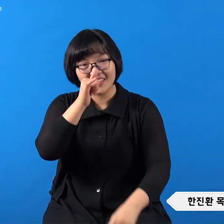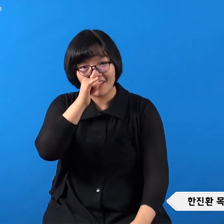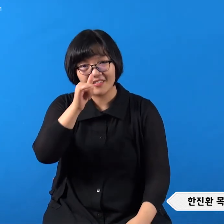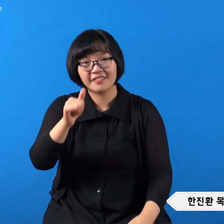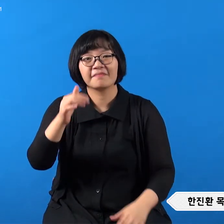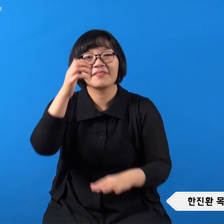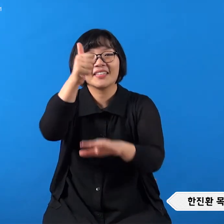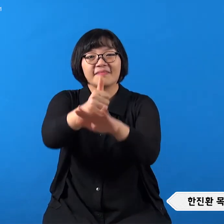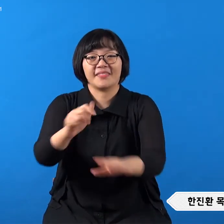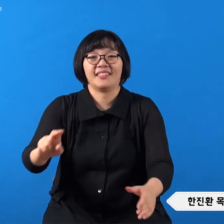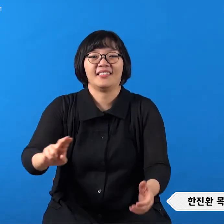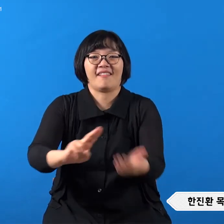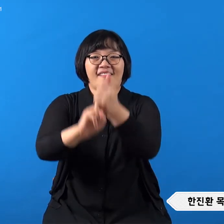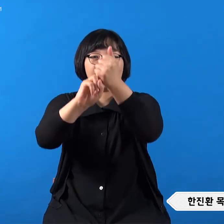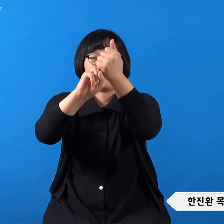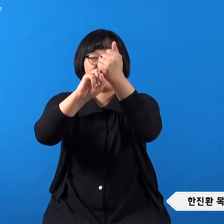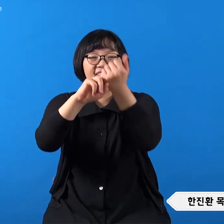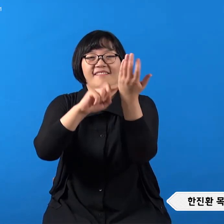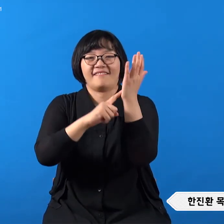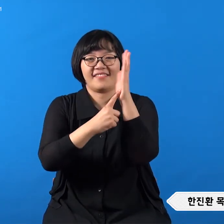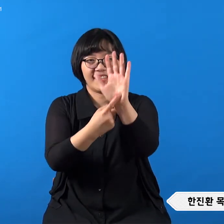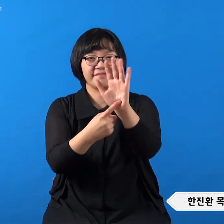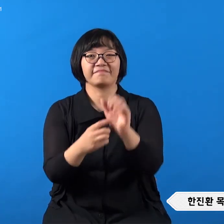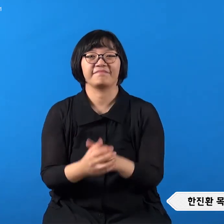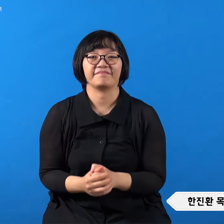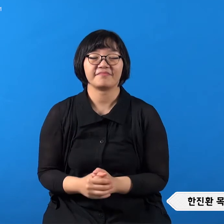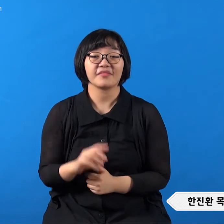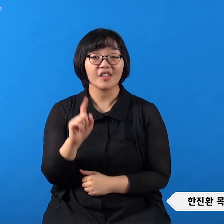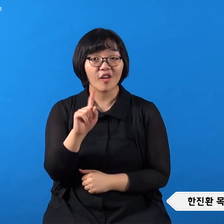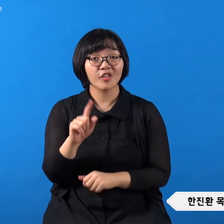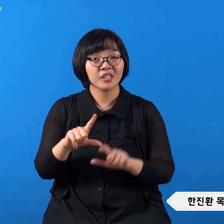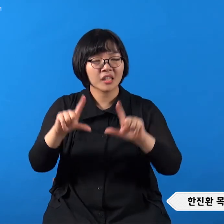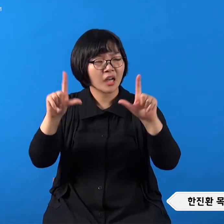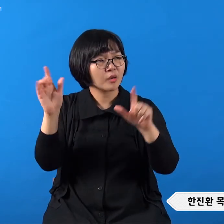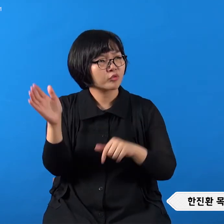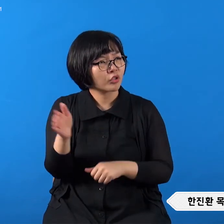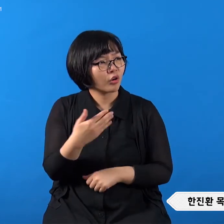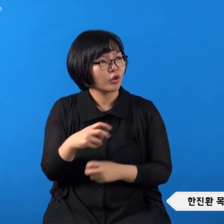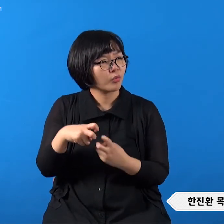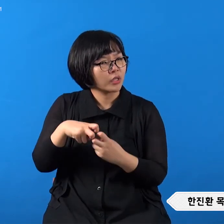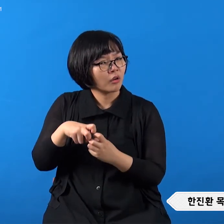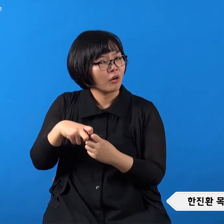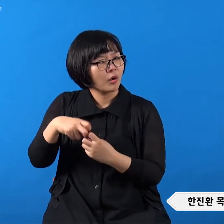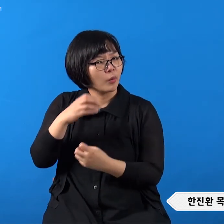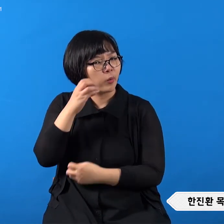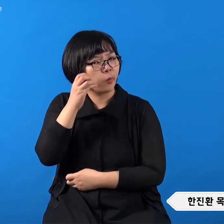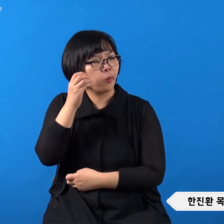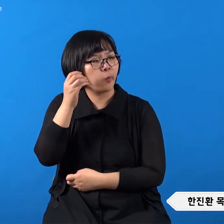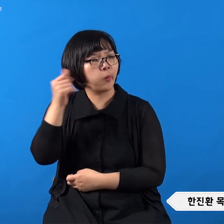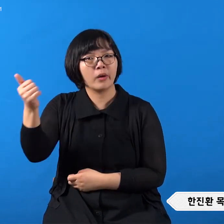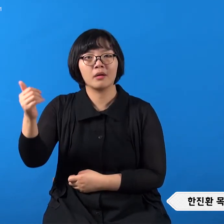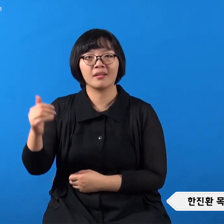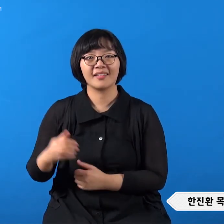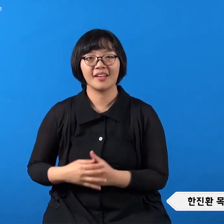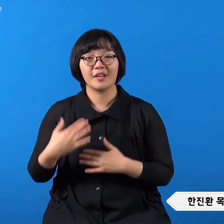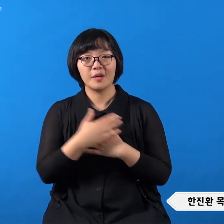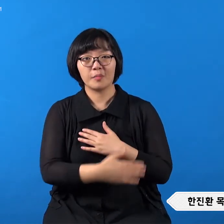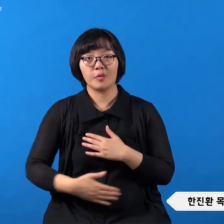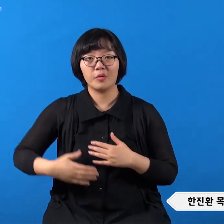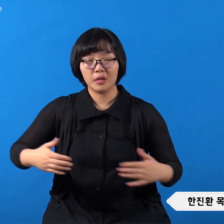기적이 일어났습니다. 어느 날부터 관절이 조금씩 움직이기를 시작하고 몸이